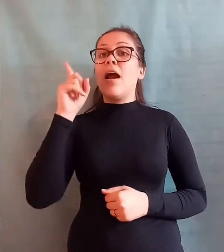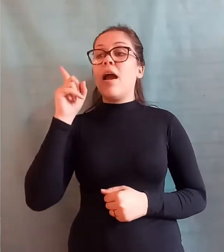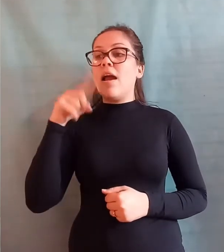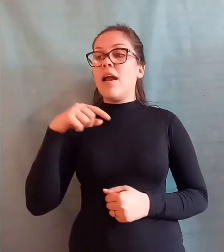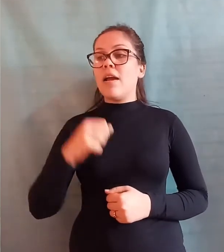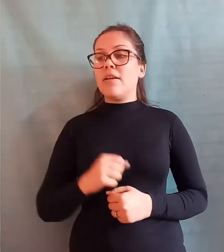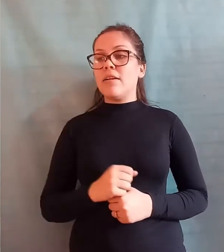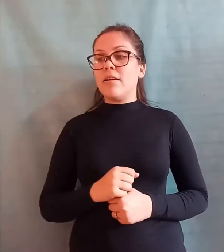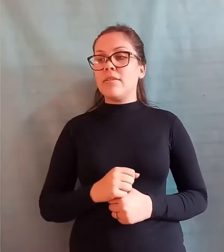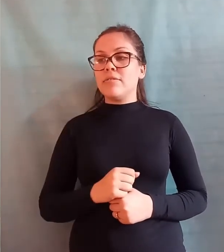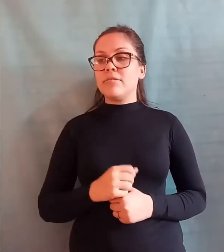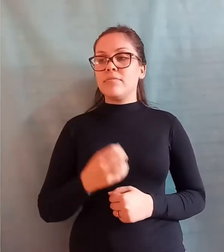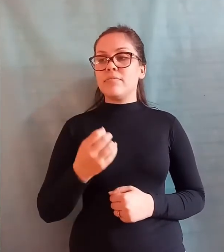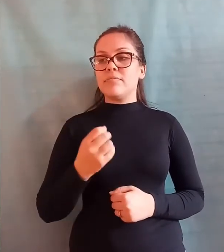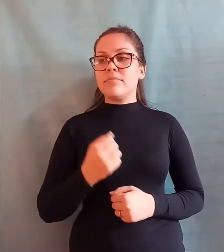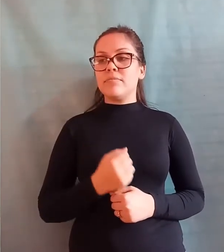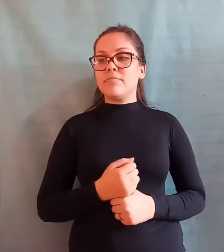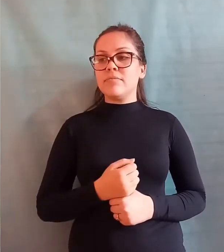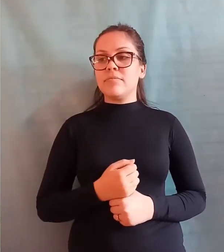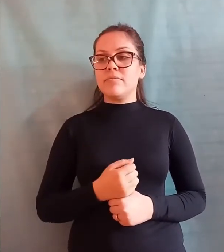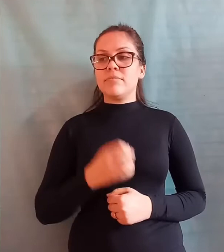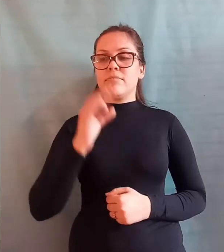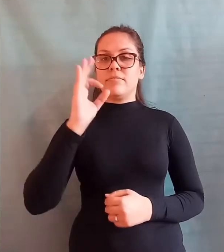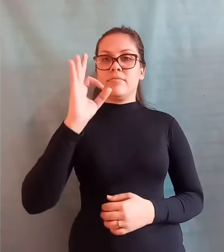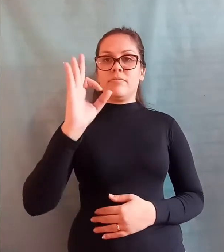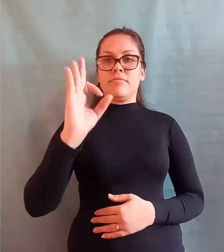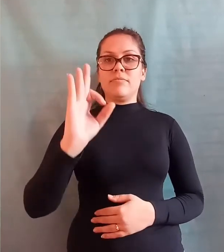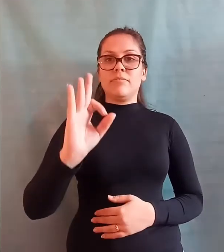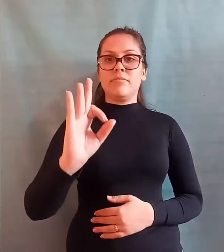o Yanana Mudra, que é um assim, ó.